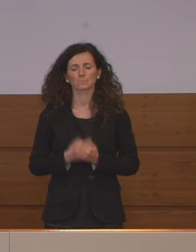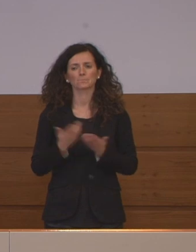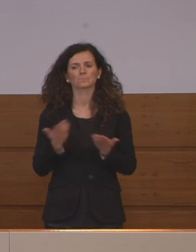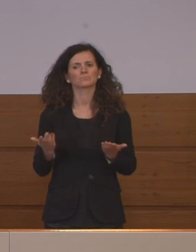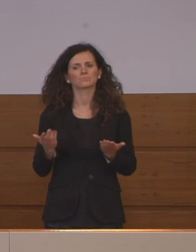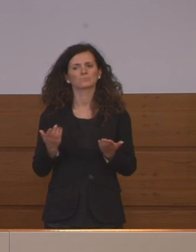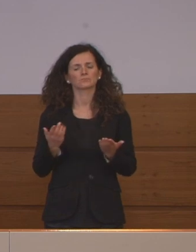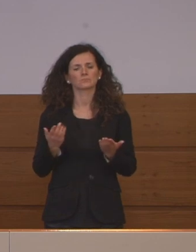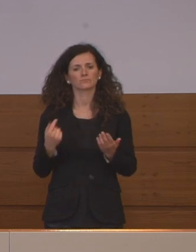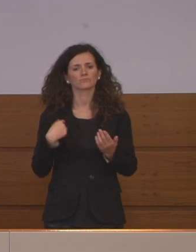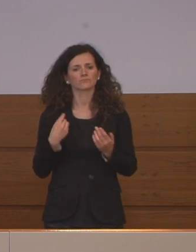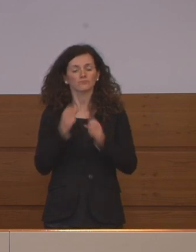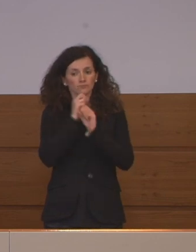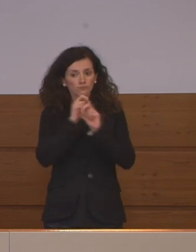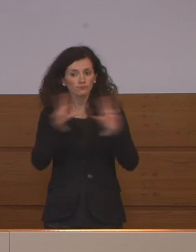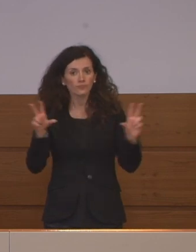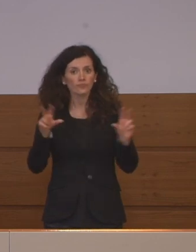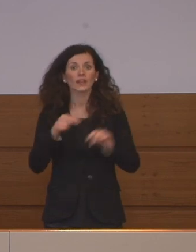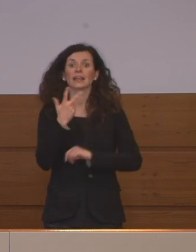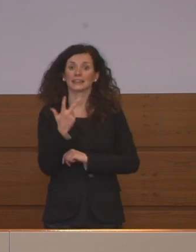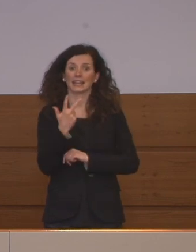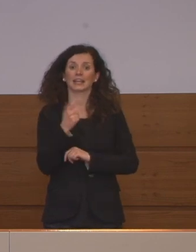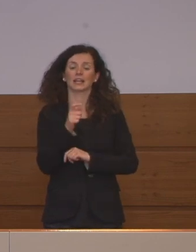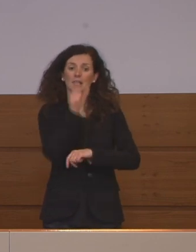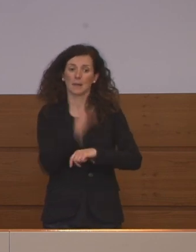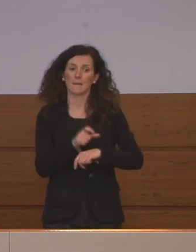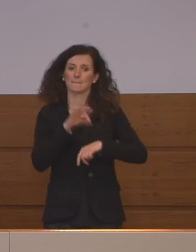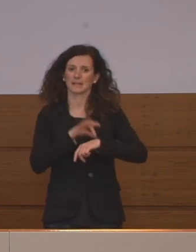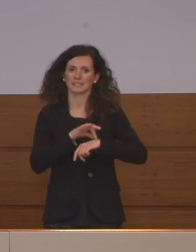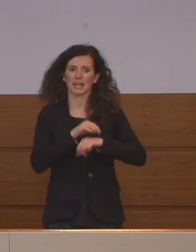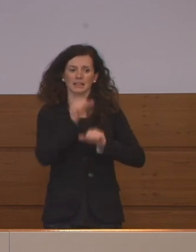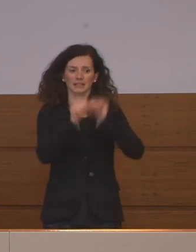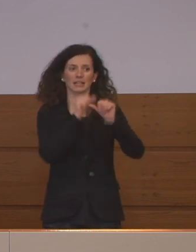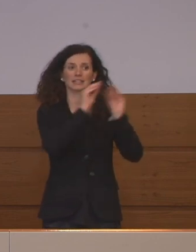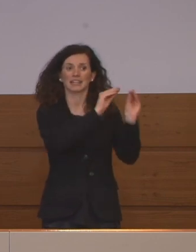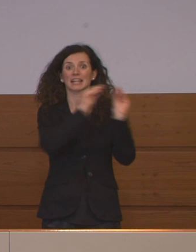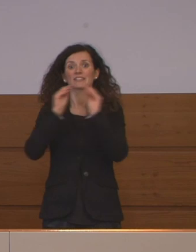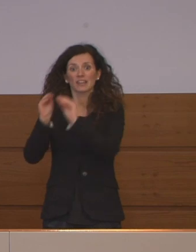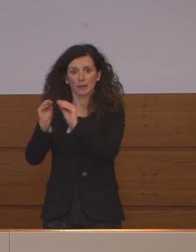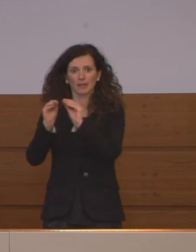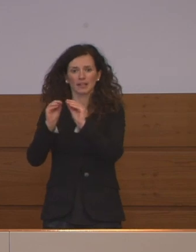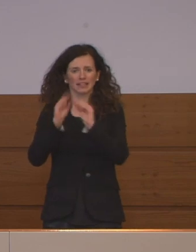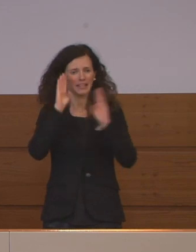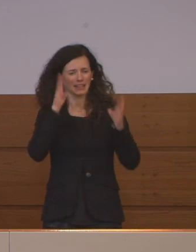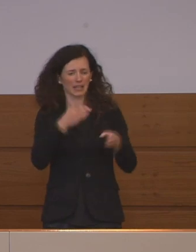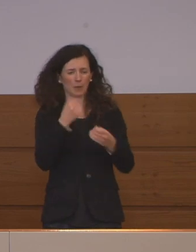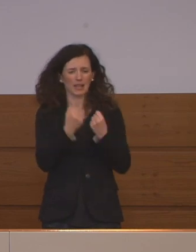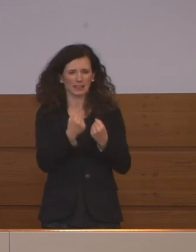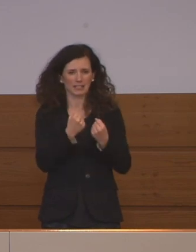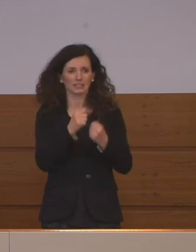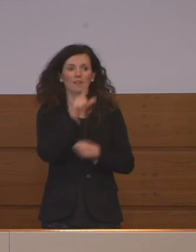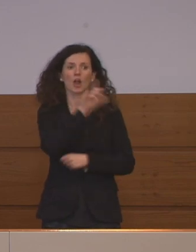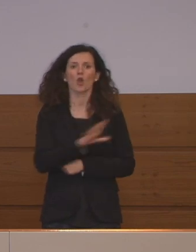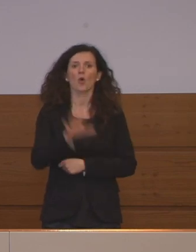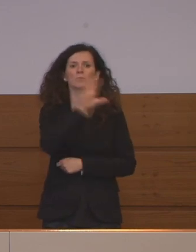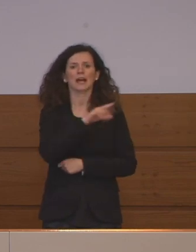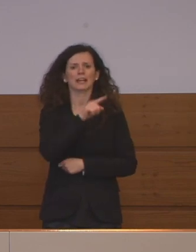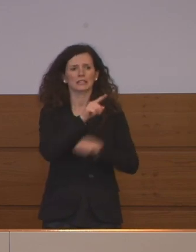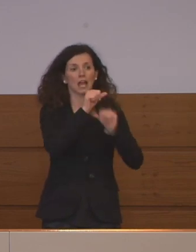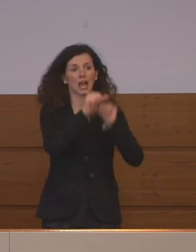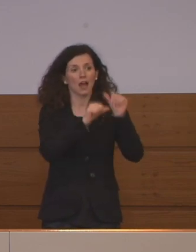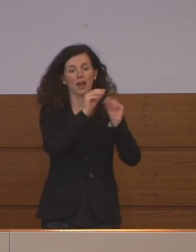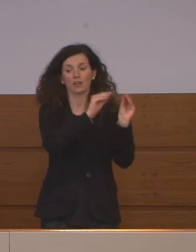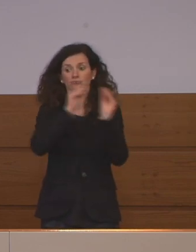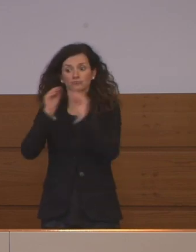oggi sono stati effettuati tre trasferimenti di pazienti in terapia intensiva che hanno lasciato la lombardia alleggerendo quindi